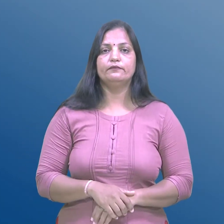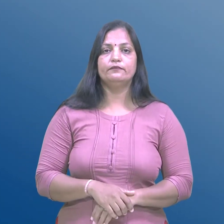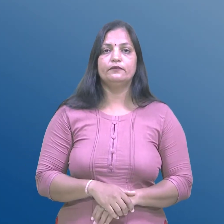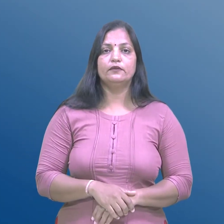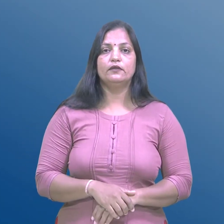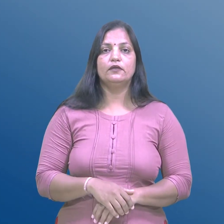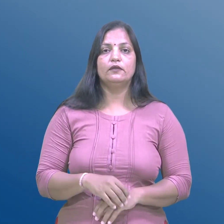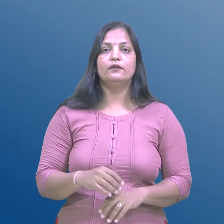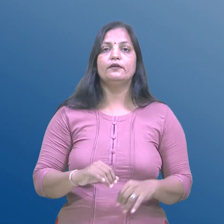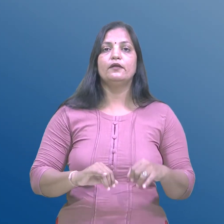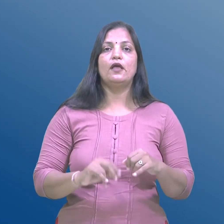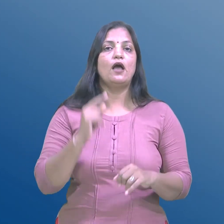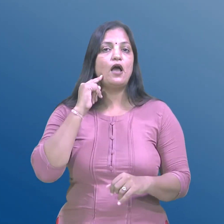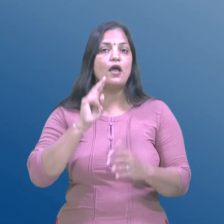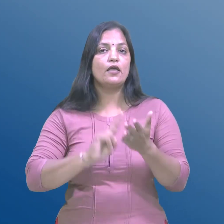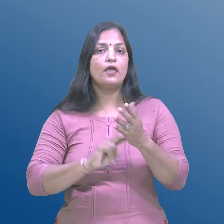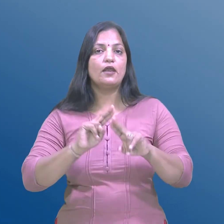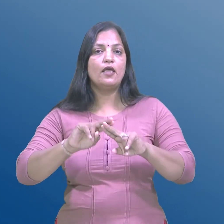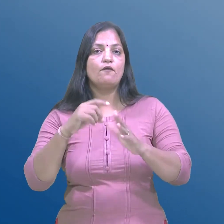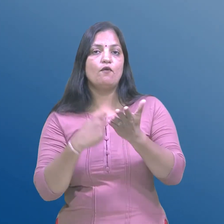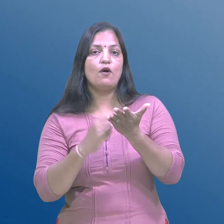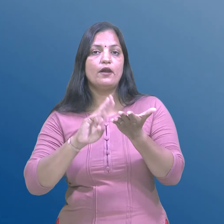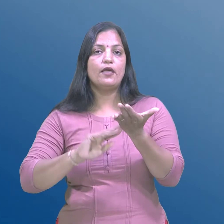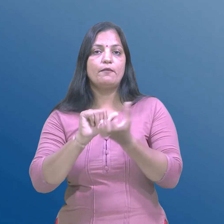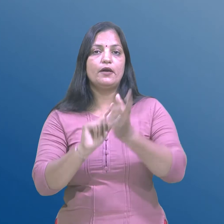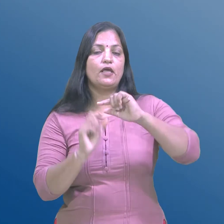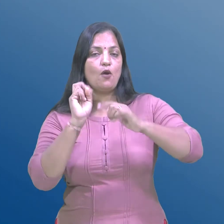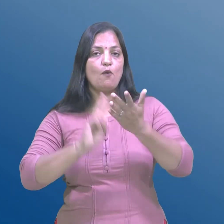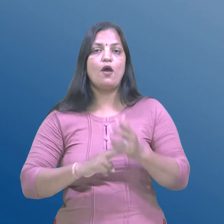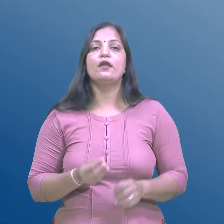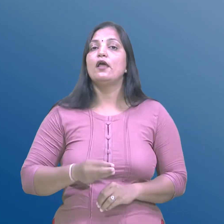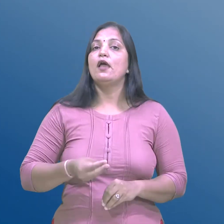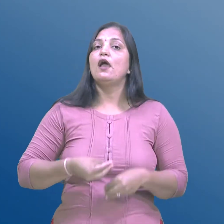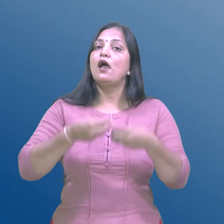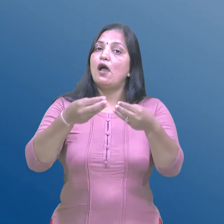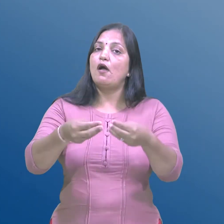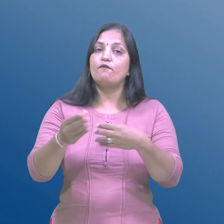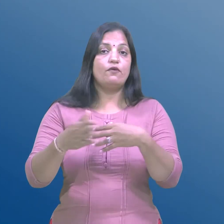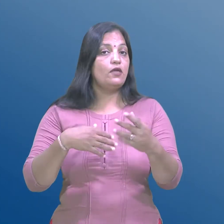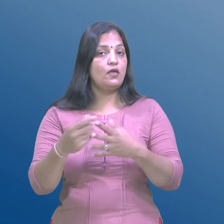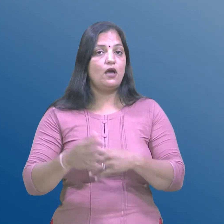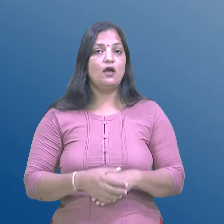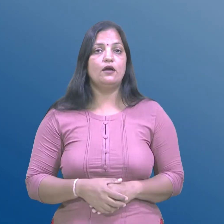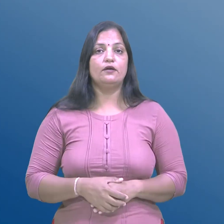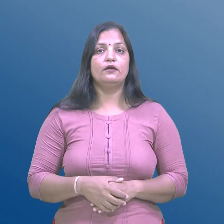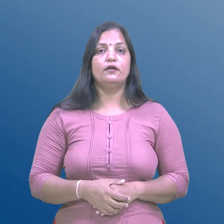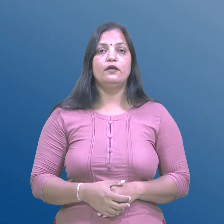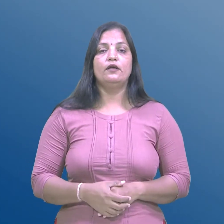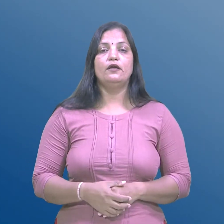અધિસૂચના અને અધિસૂચના આપવી અથવા અધિસૂચના કે